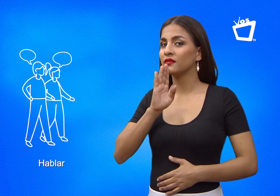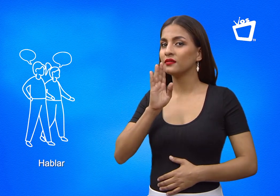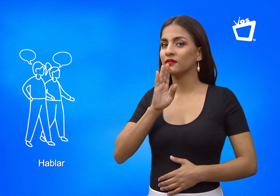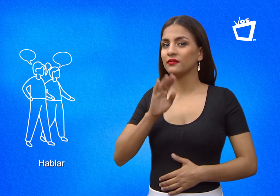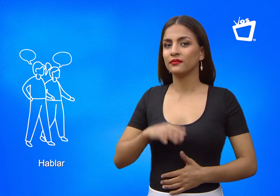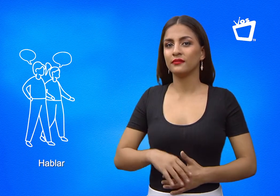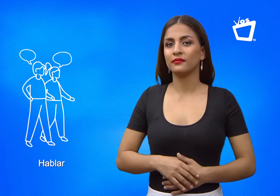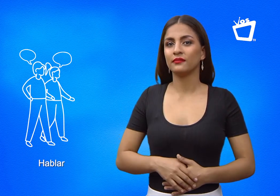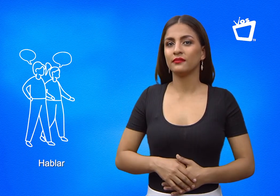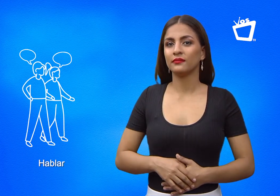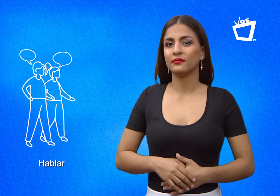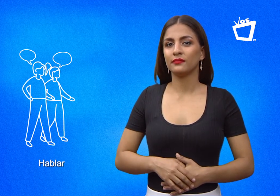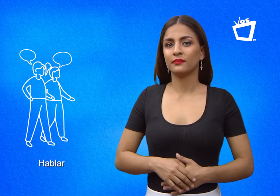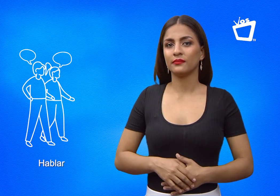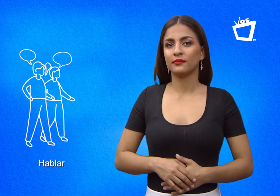Hablar.